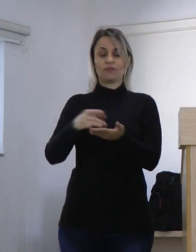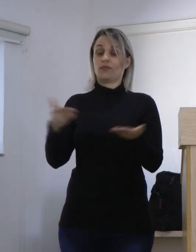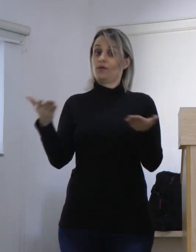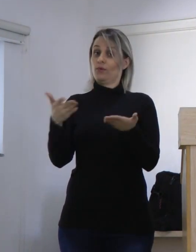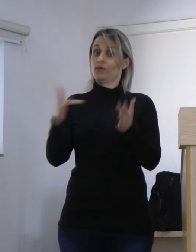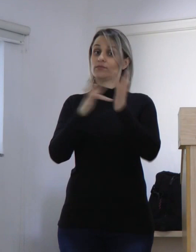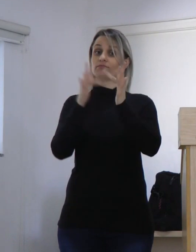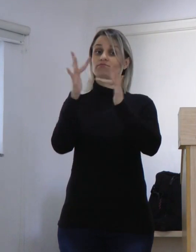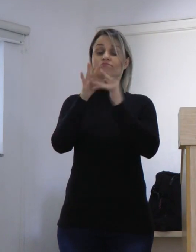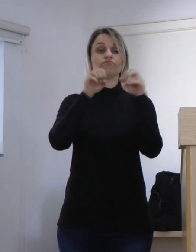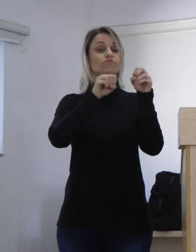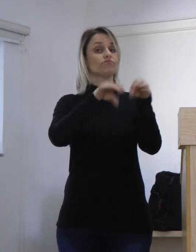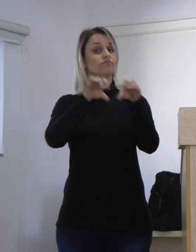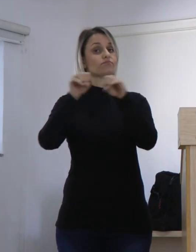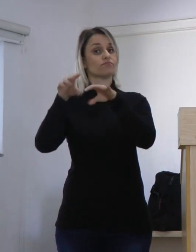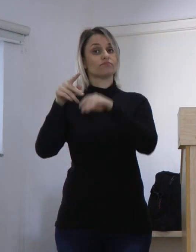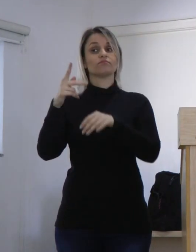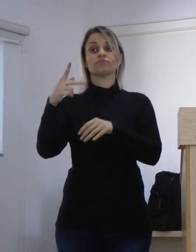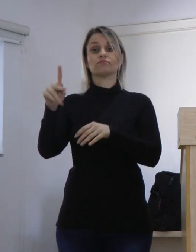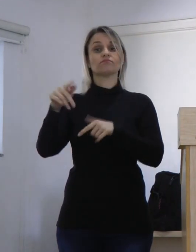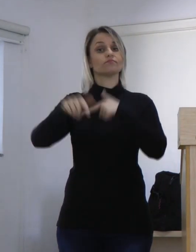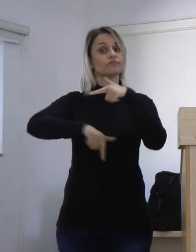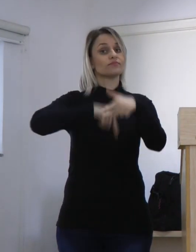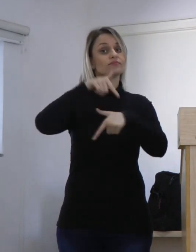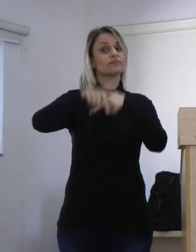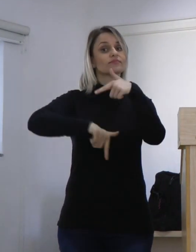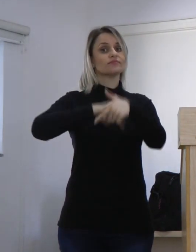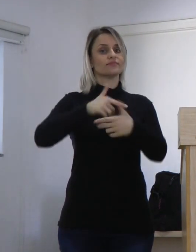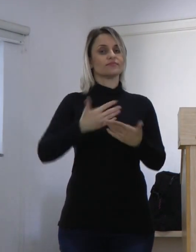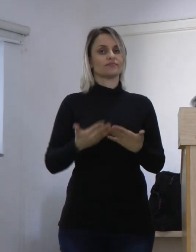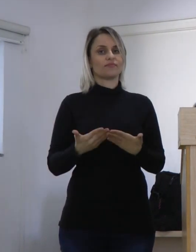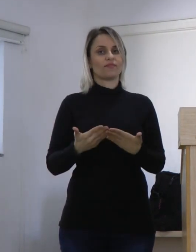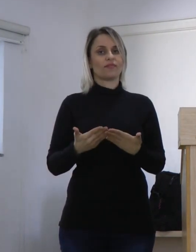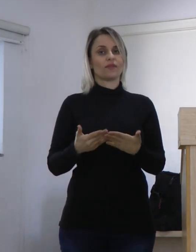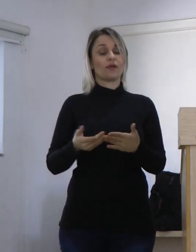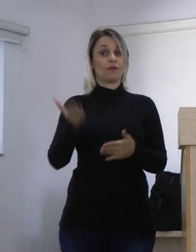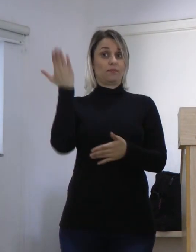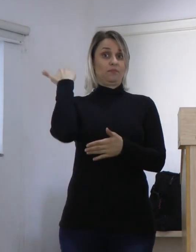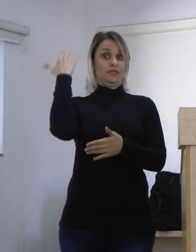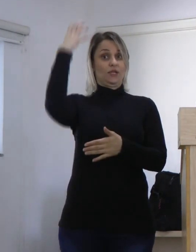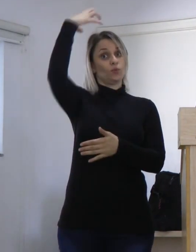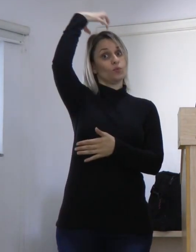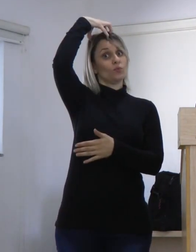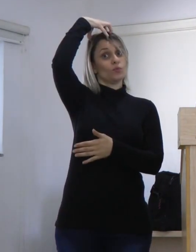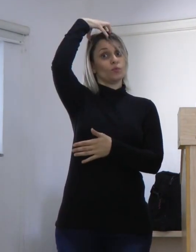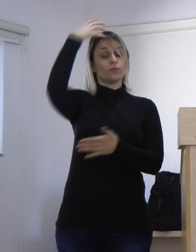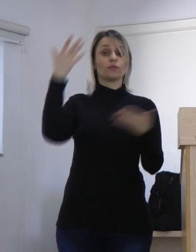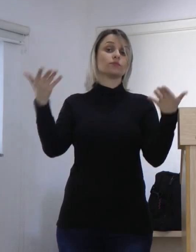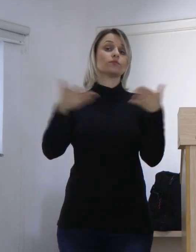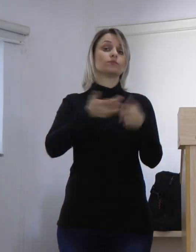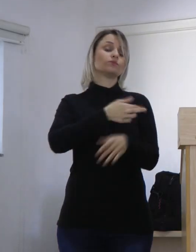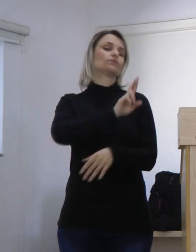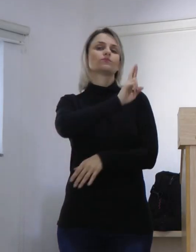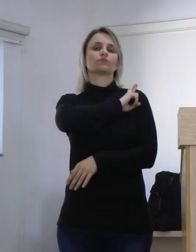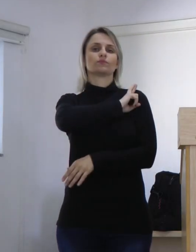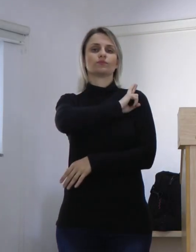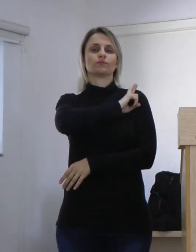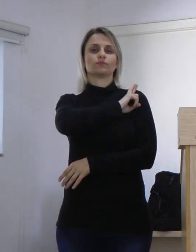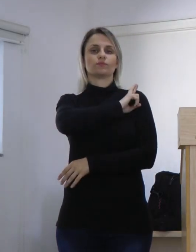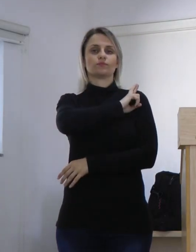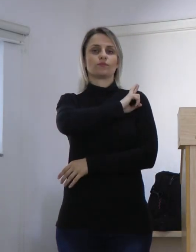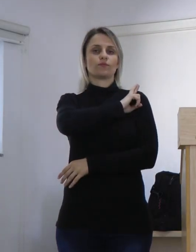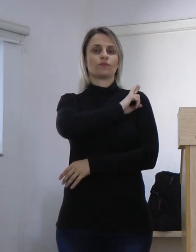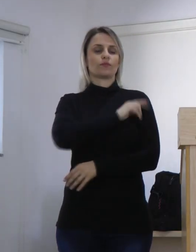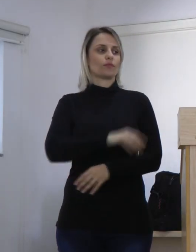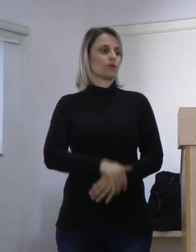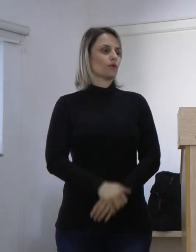obras. Antes a culpa, agora a responsabilidade. E nós vamos mostrar um